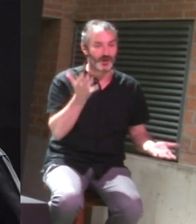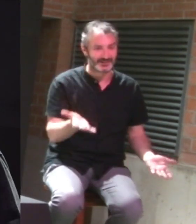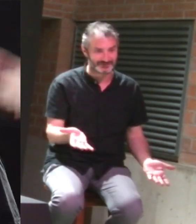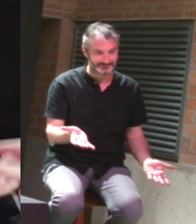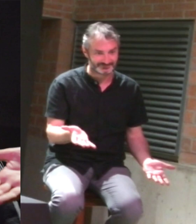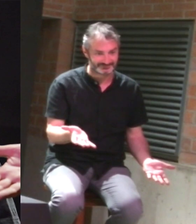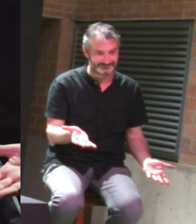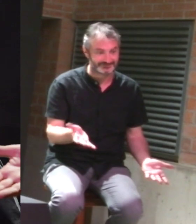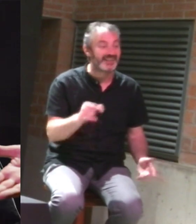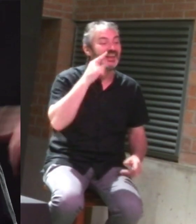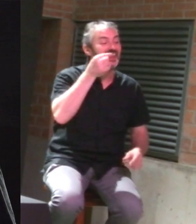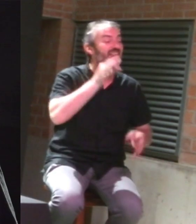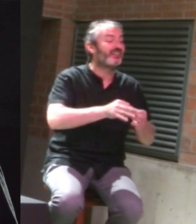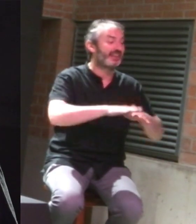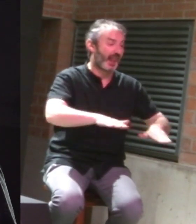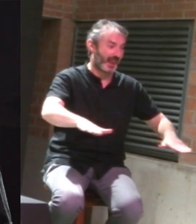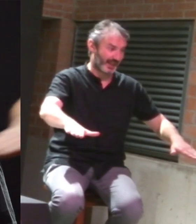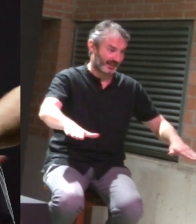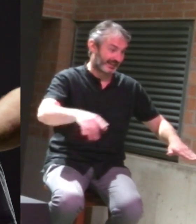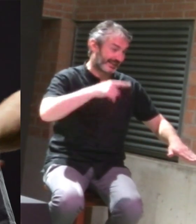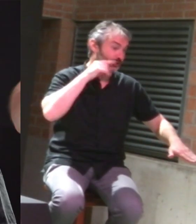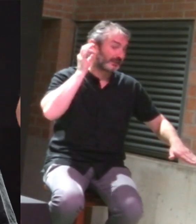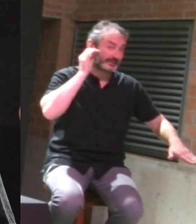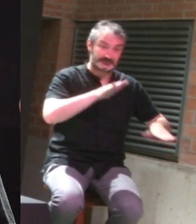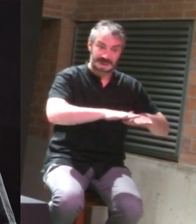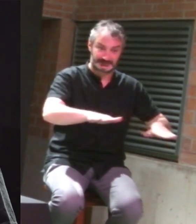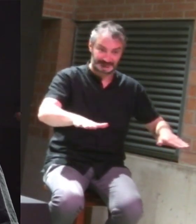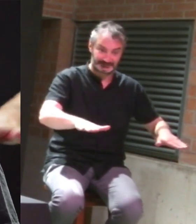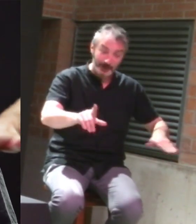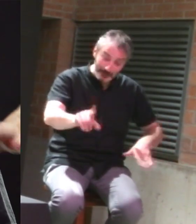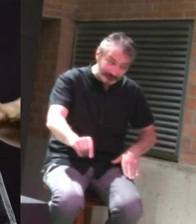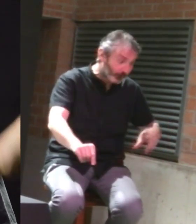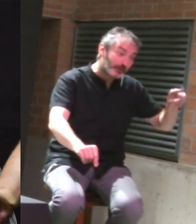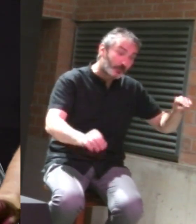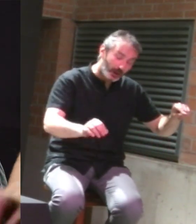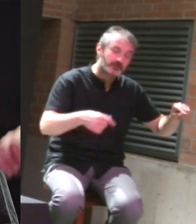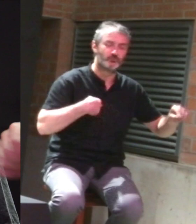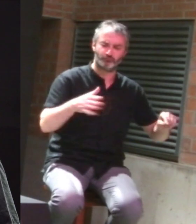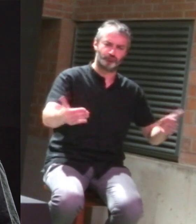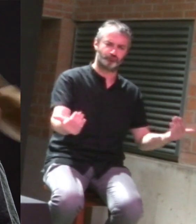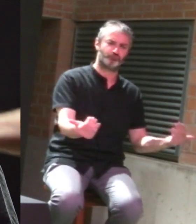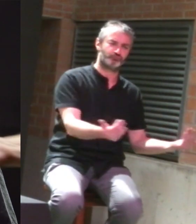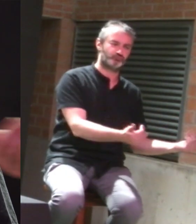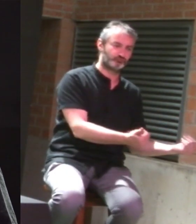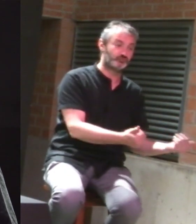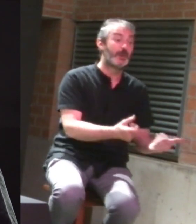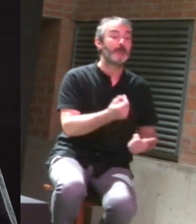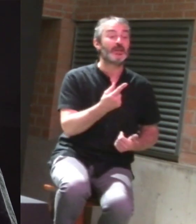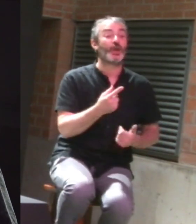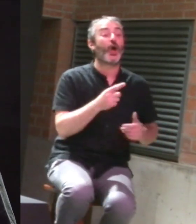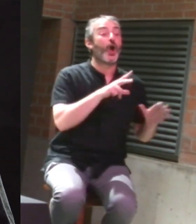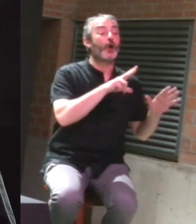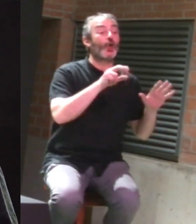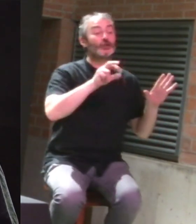y la de la población infantil, niños y niñas. Bien, entre 1870 y 1890 el número